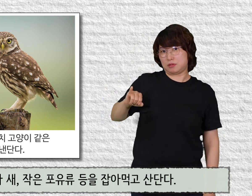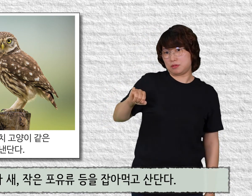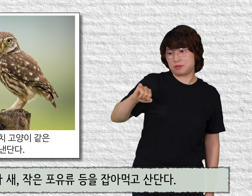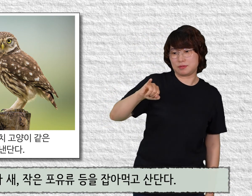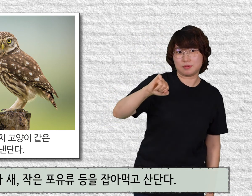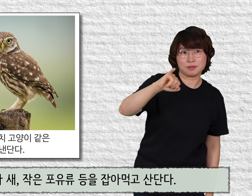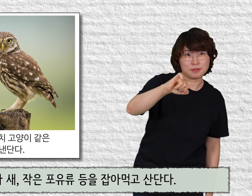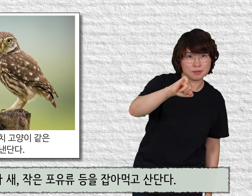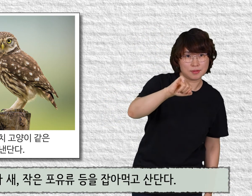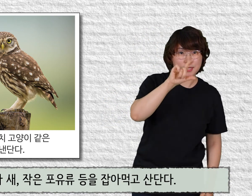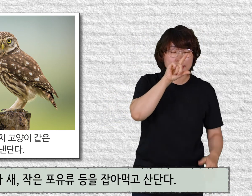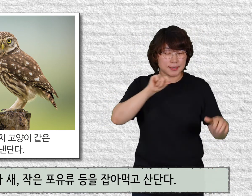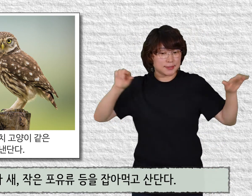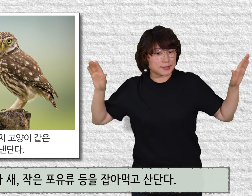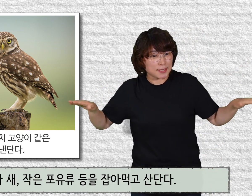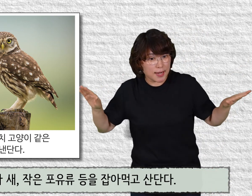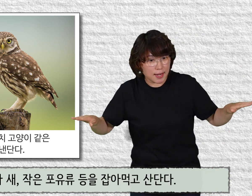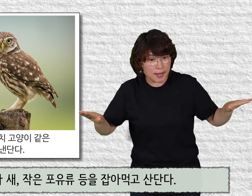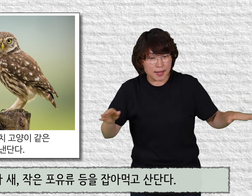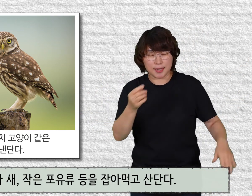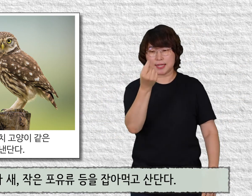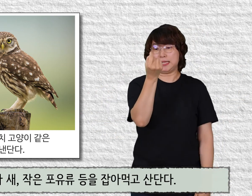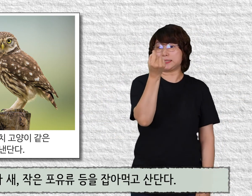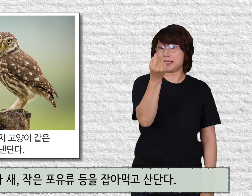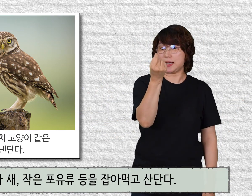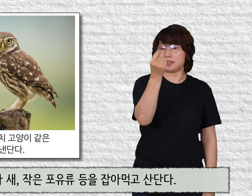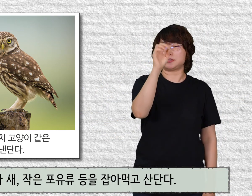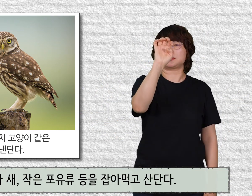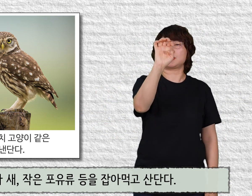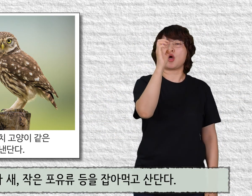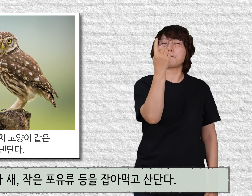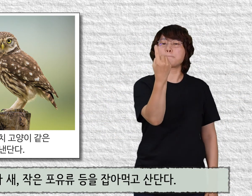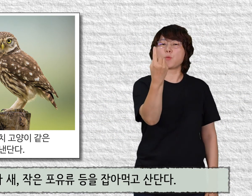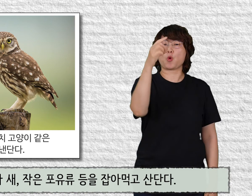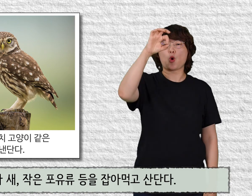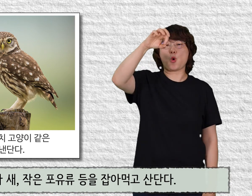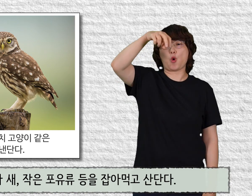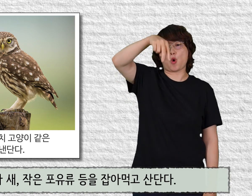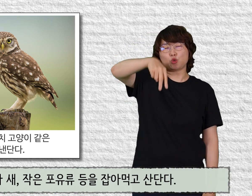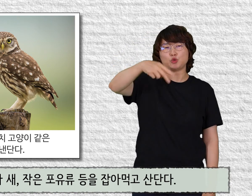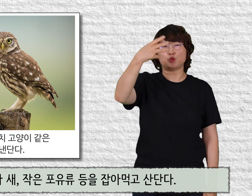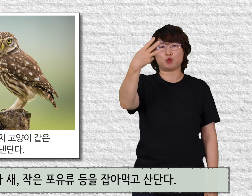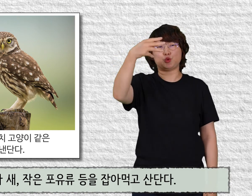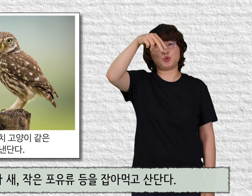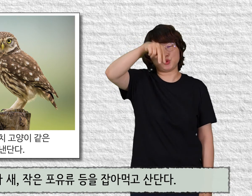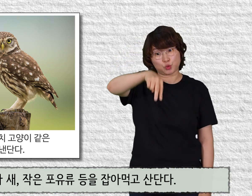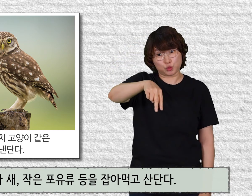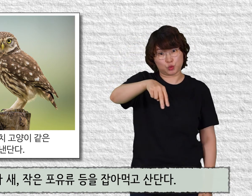곤충이나 새, 작은 포유류 등을 잡아먹고 산단다.